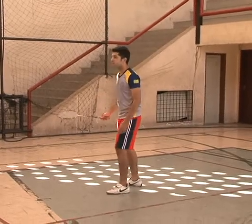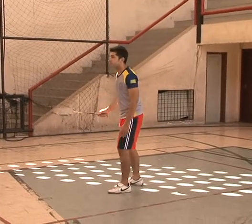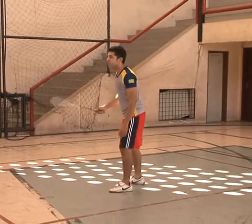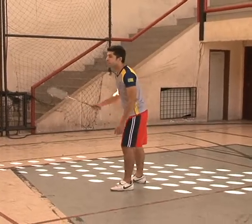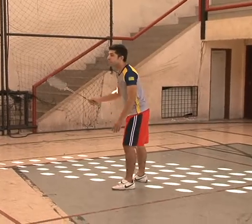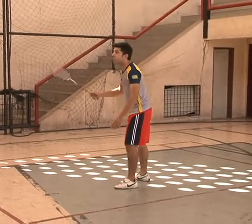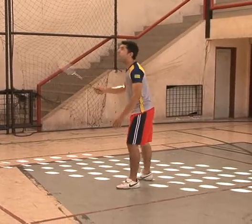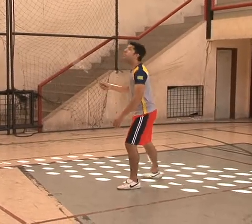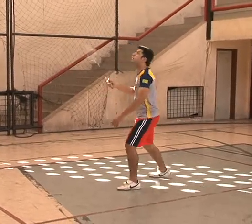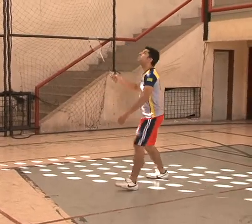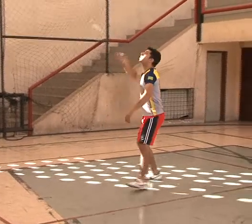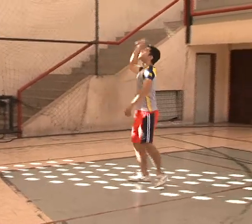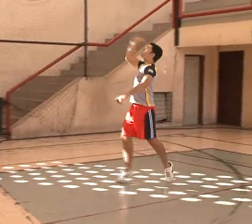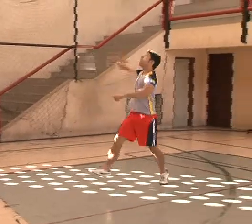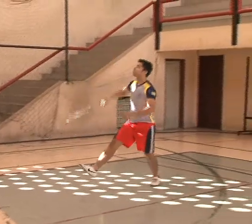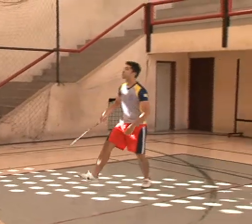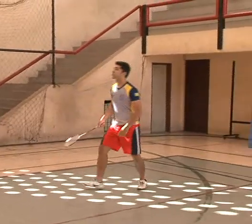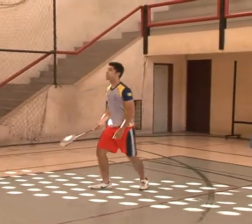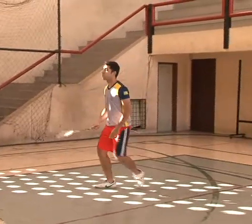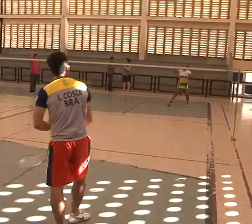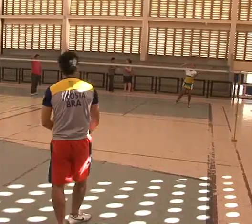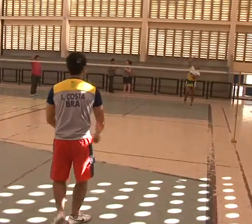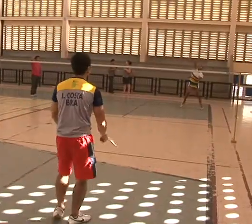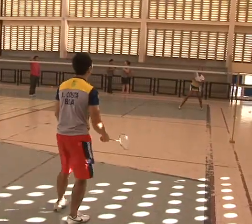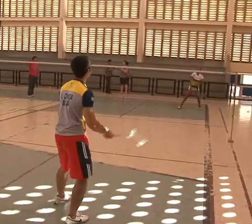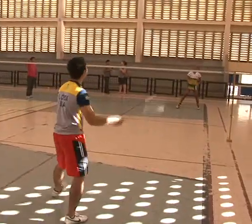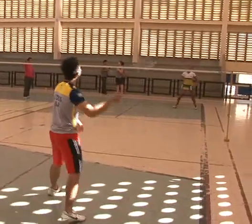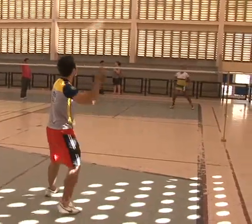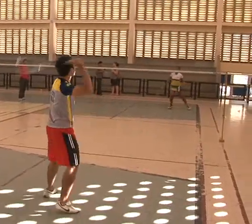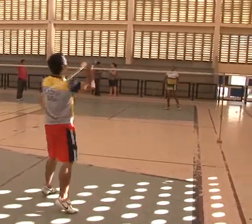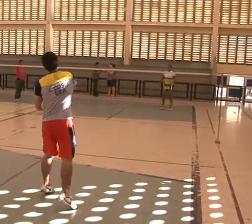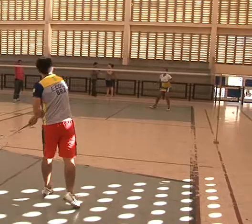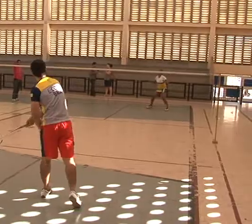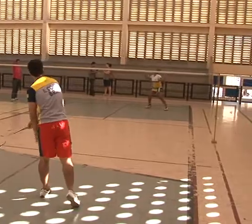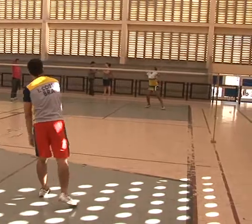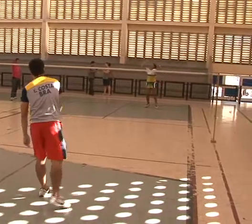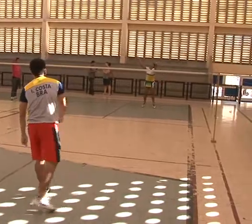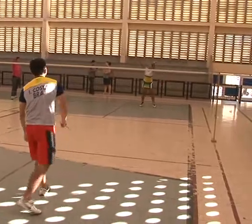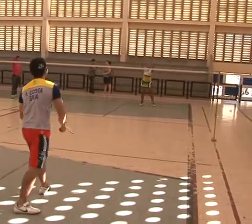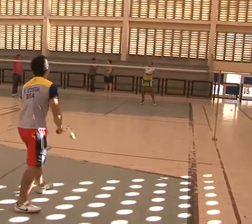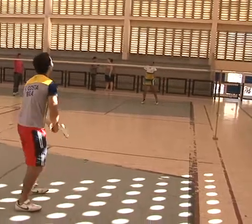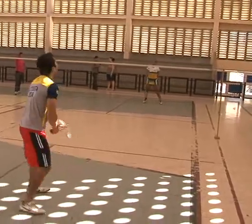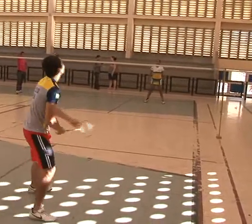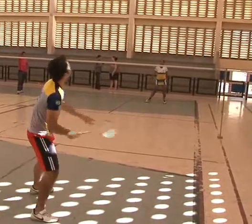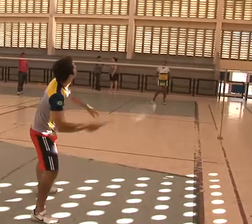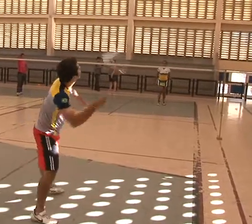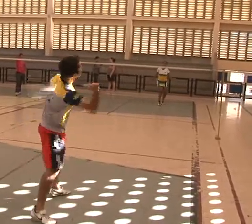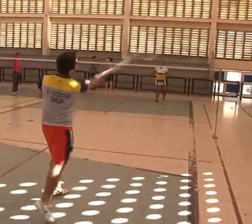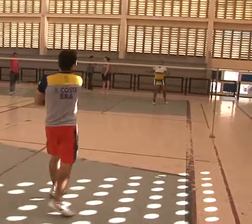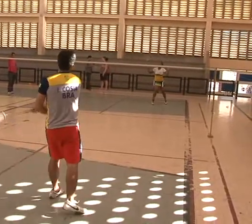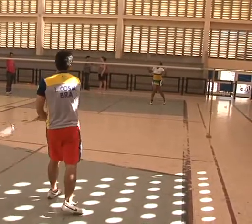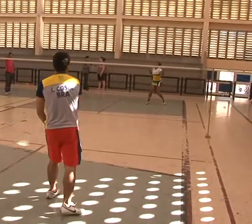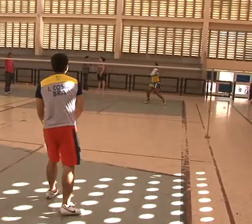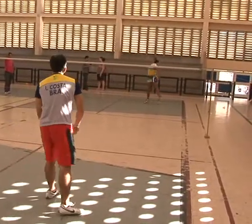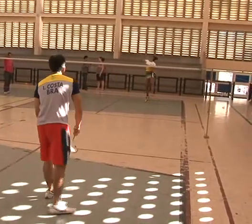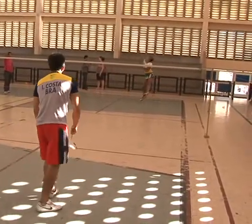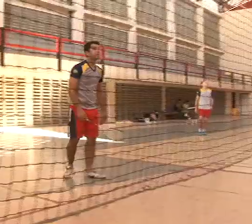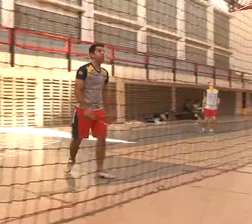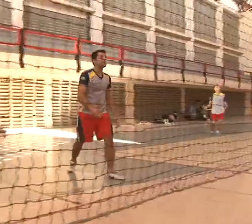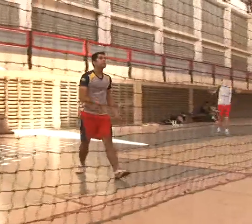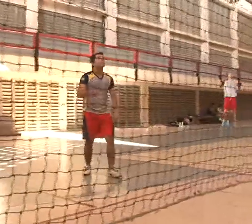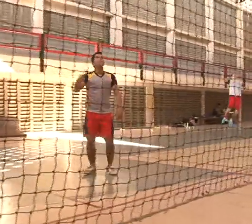Convidado por um amigo para praticar badminton, Rodolfo Cavalcante, ao dar as primeiras raquetadas, não